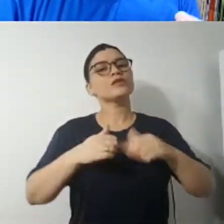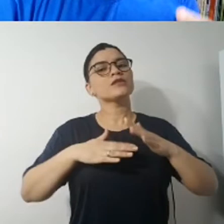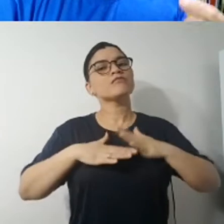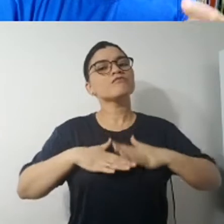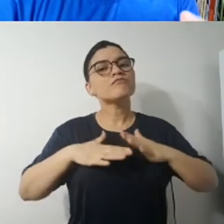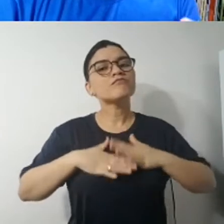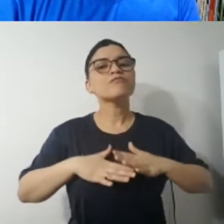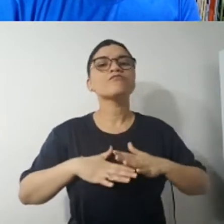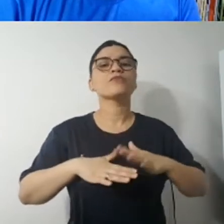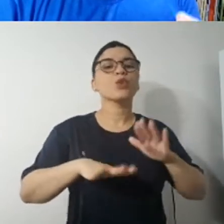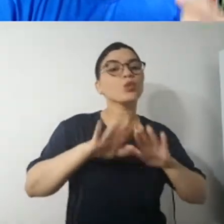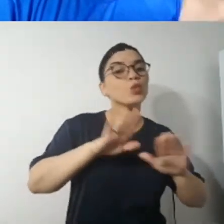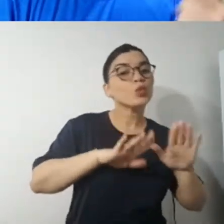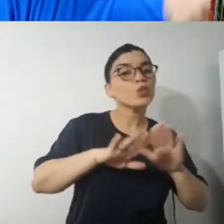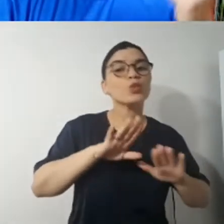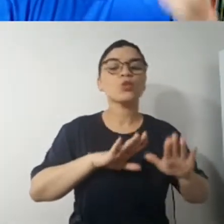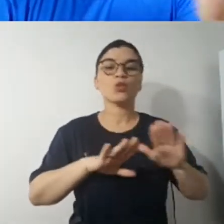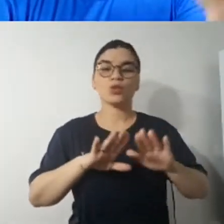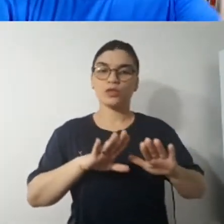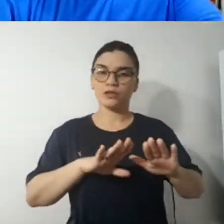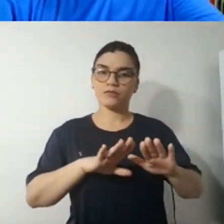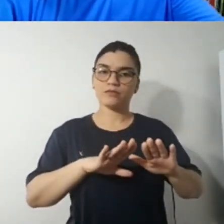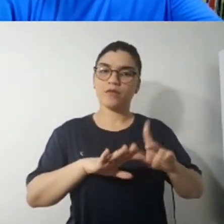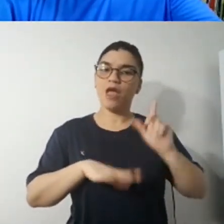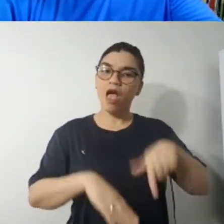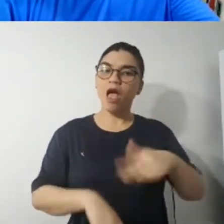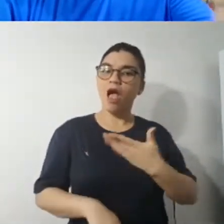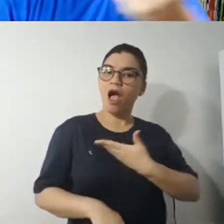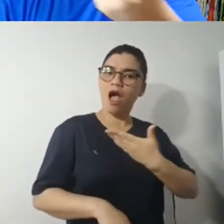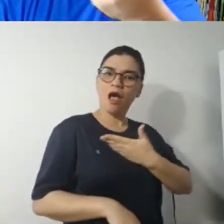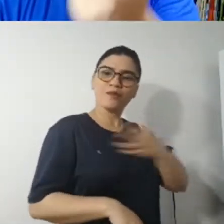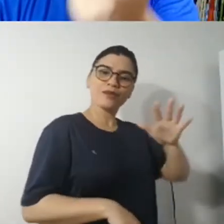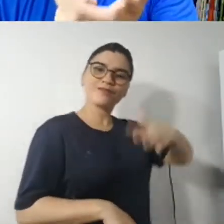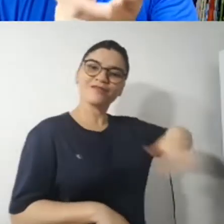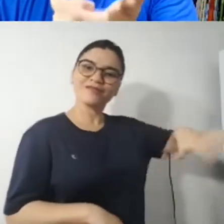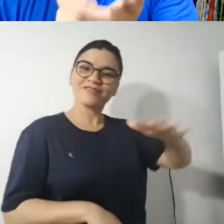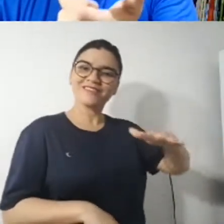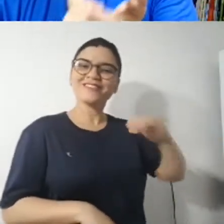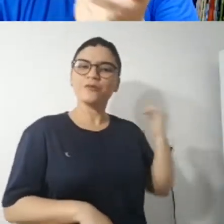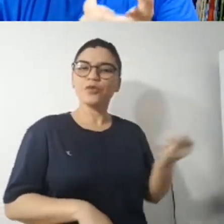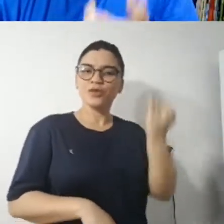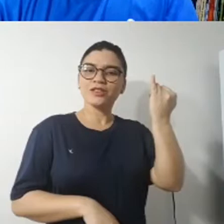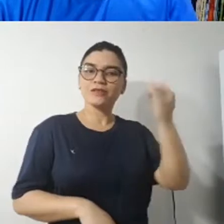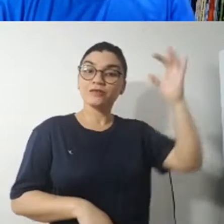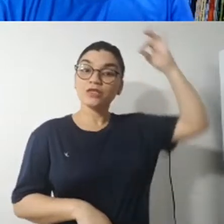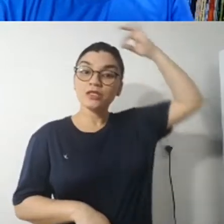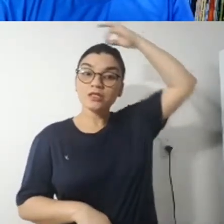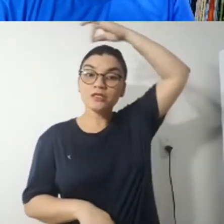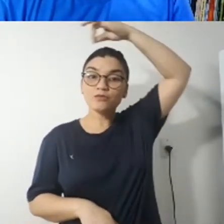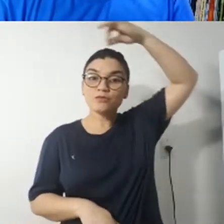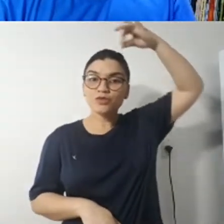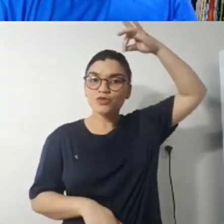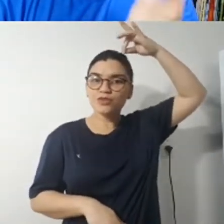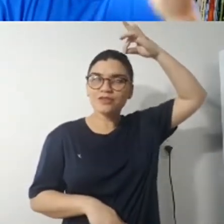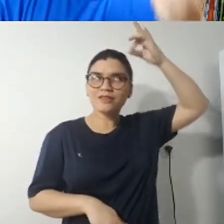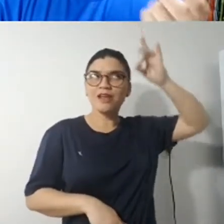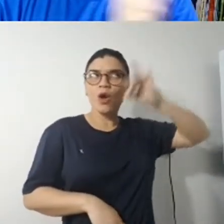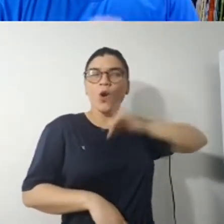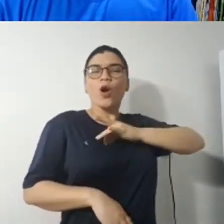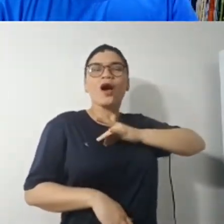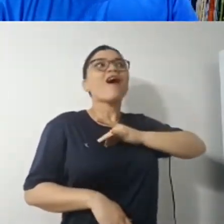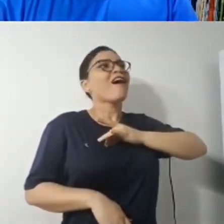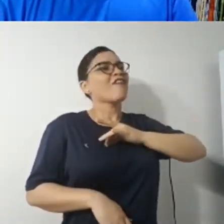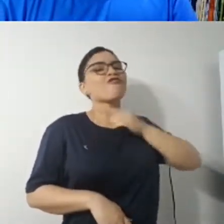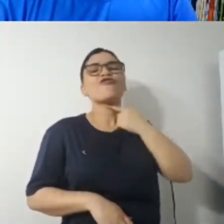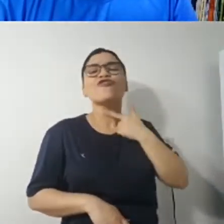nós precisamos ser fraternalmente amigos. Isso é o que o Espírito Santo de Deus desenvolve em nós. Outro ponto que